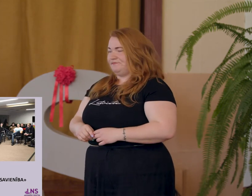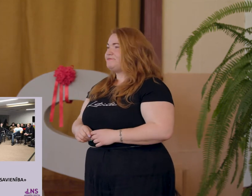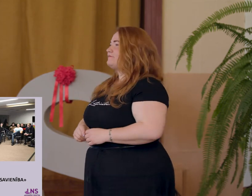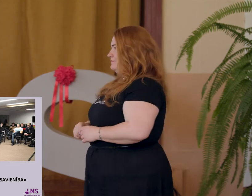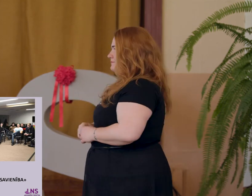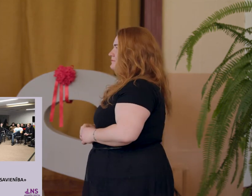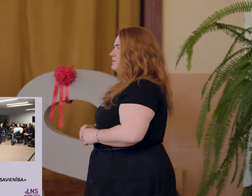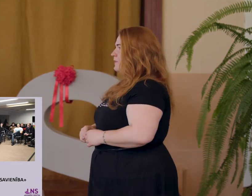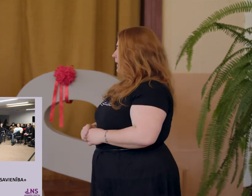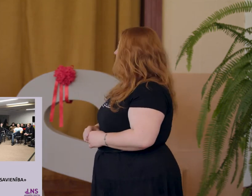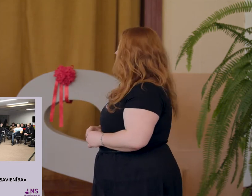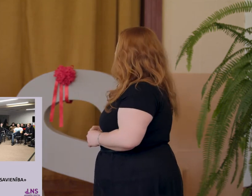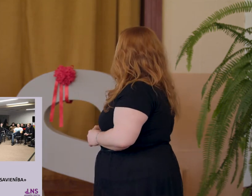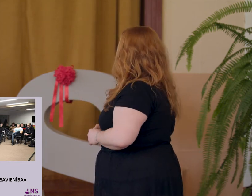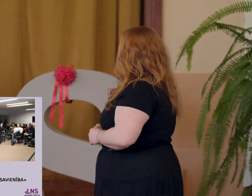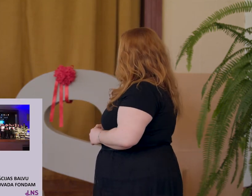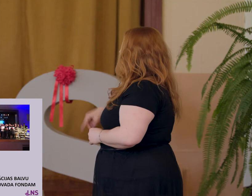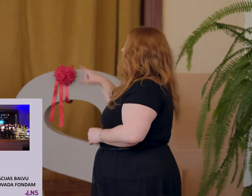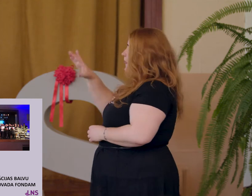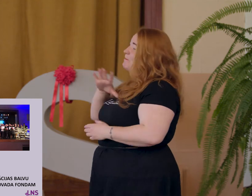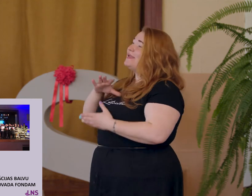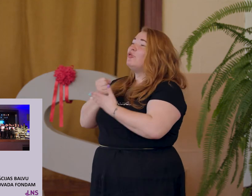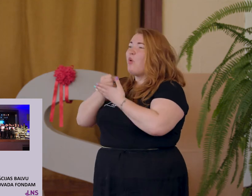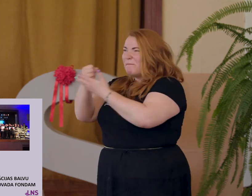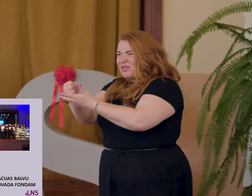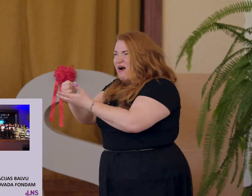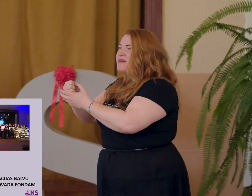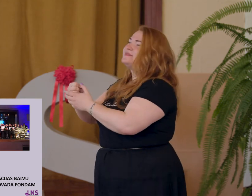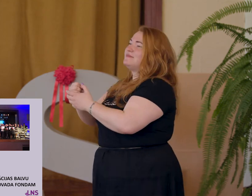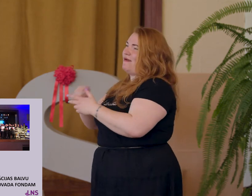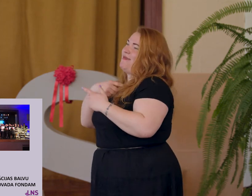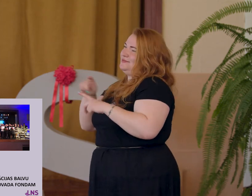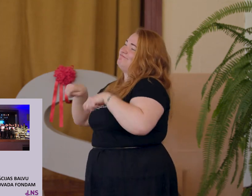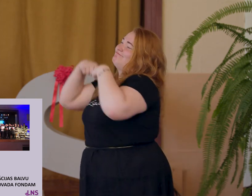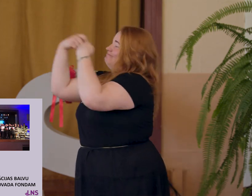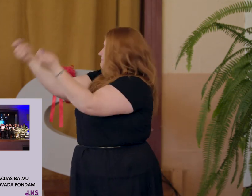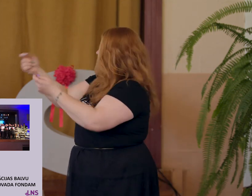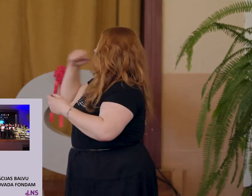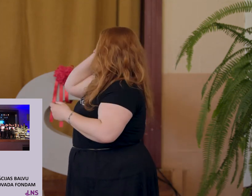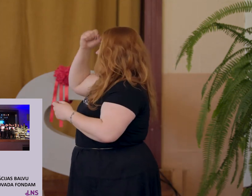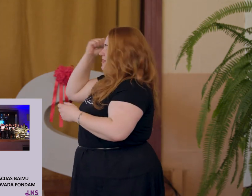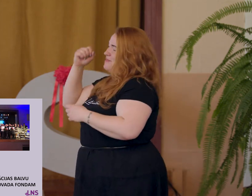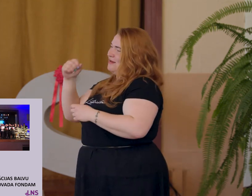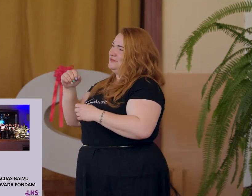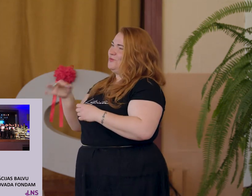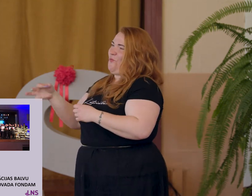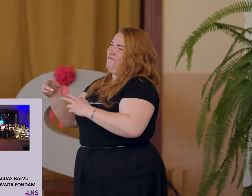Tāda diskusija notika. Un, protams, nominācija balvas pasniegšana. Par